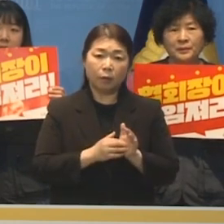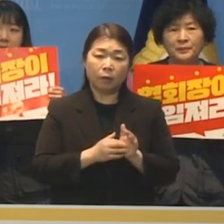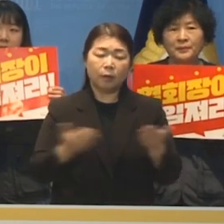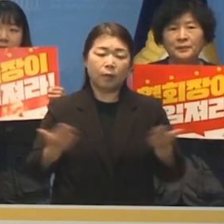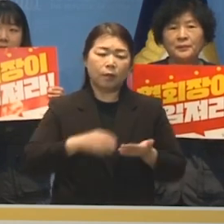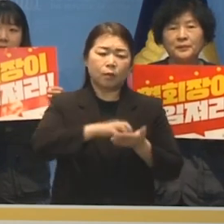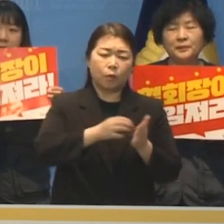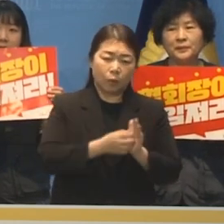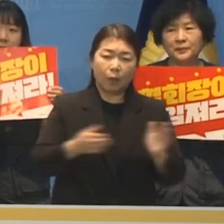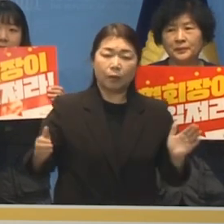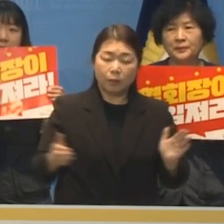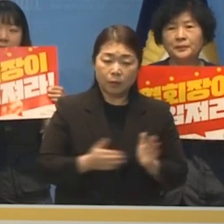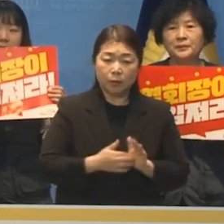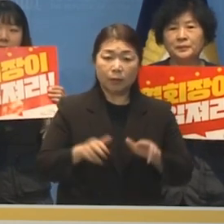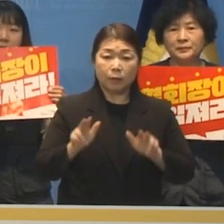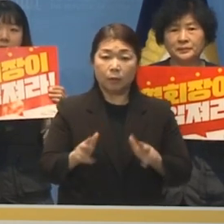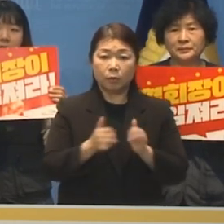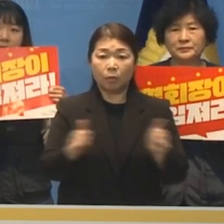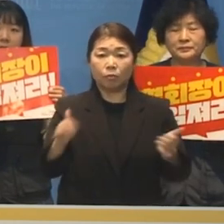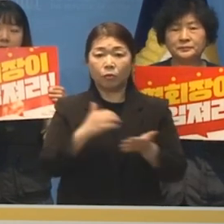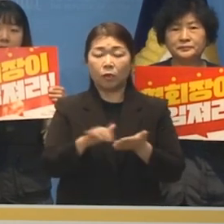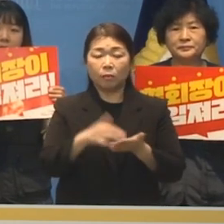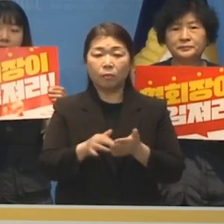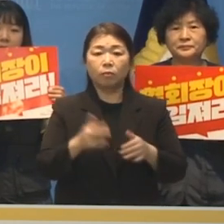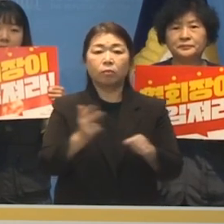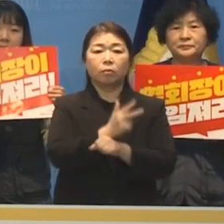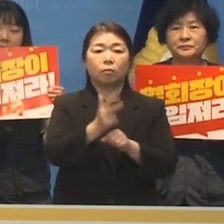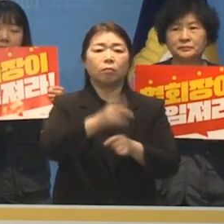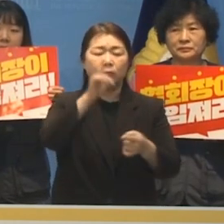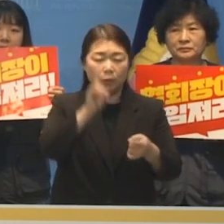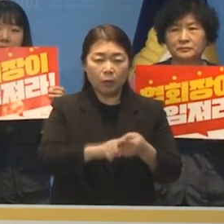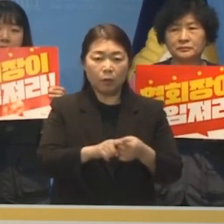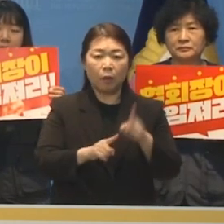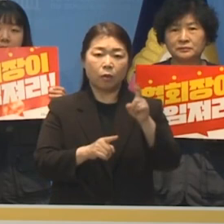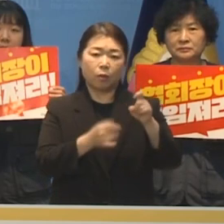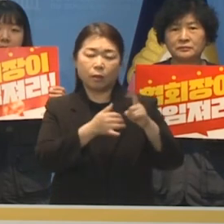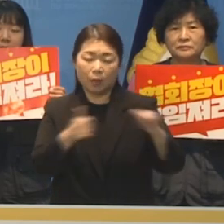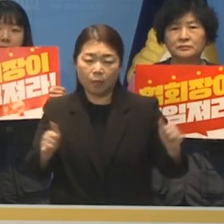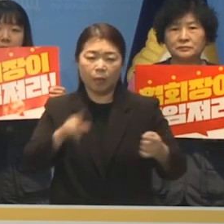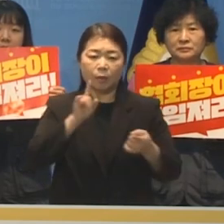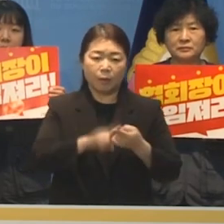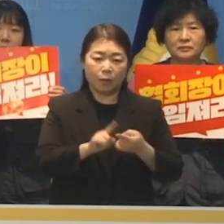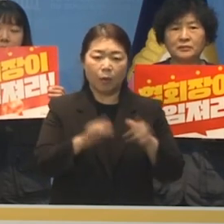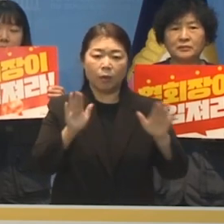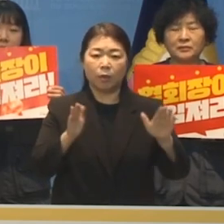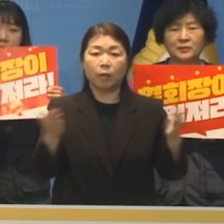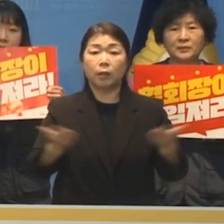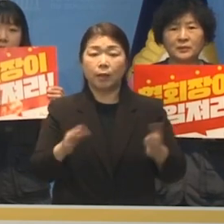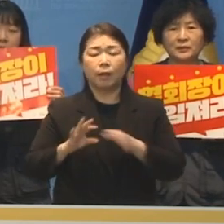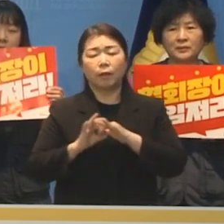만큼만 11명이 7시간 그대로 일하게 해달라는 아주 소박한 요구였습니다.